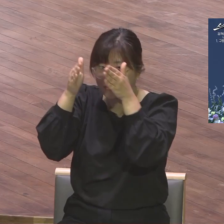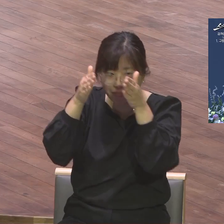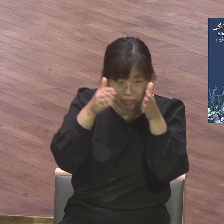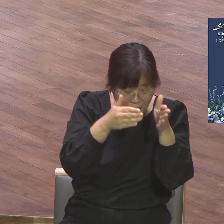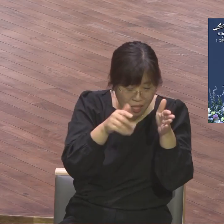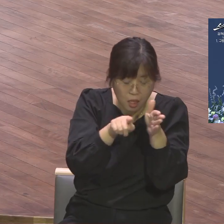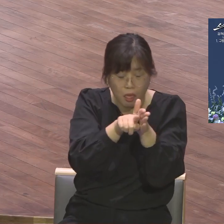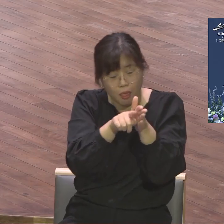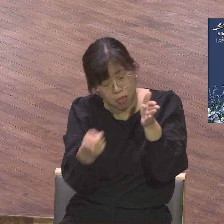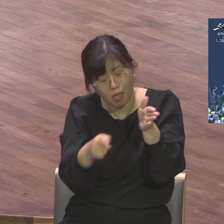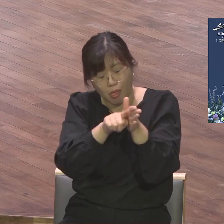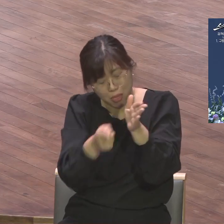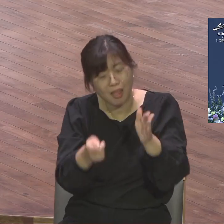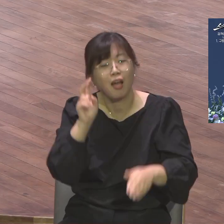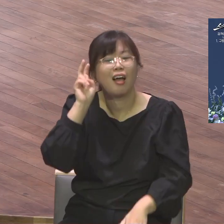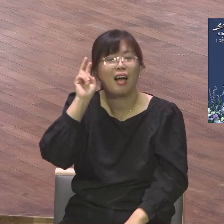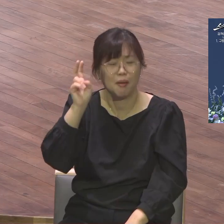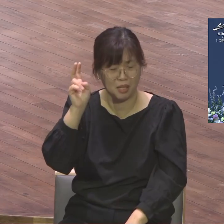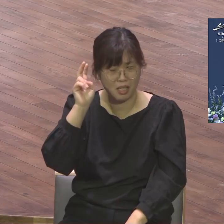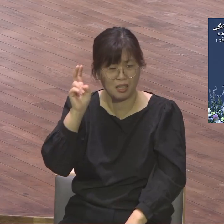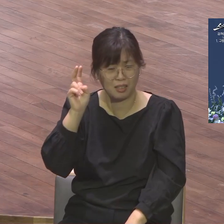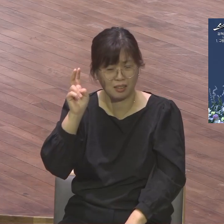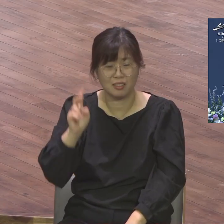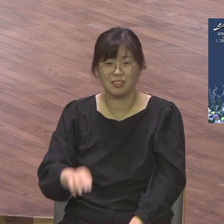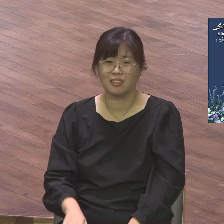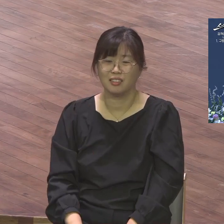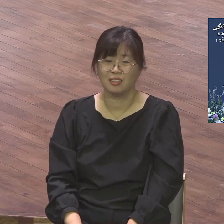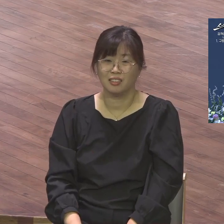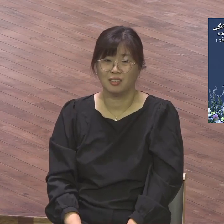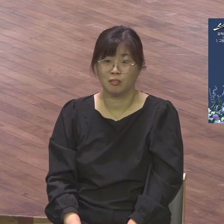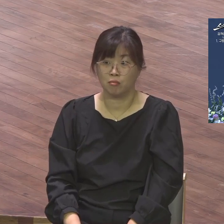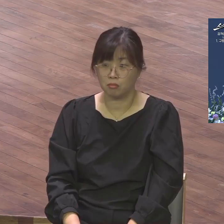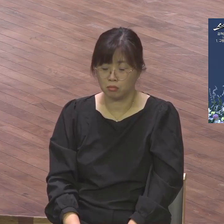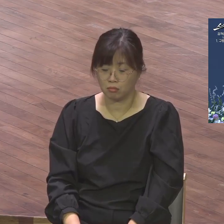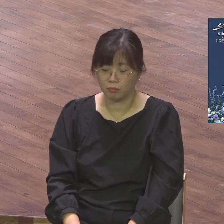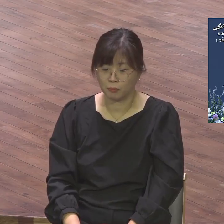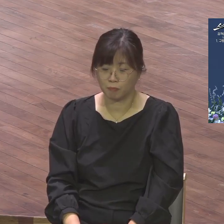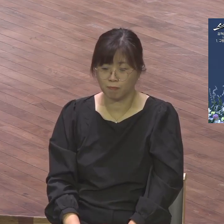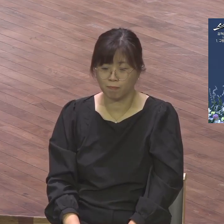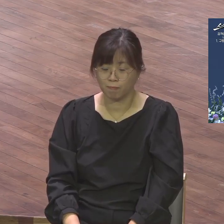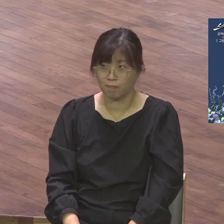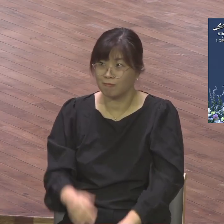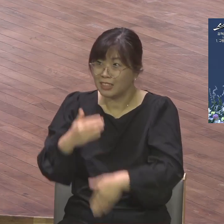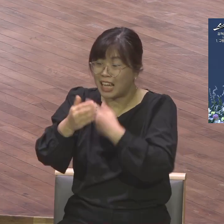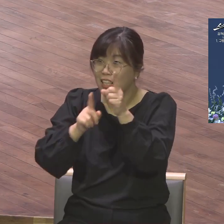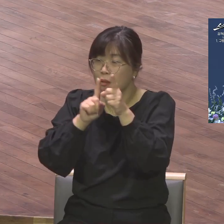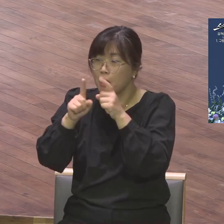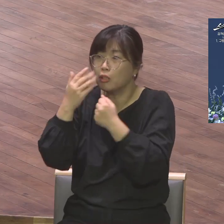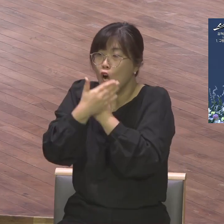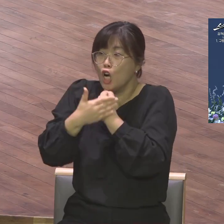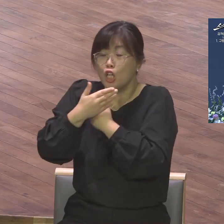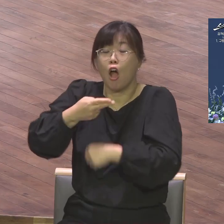무슨 감격, 무슨 감동, 무슨 치유, 무슨 변화, 성장 없지요.